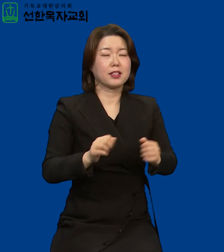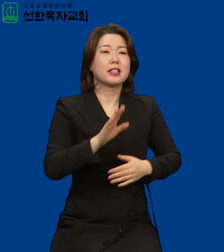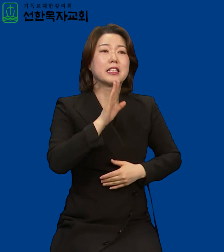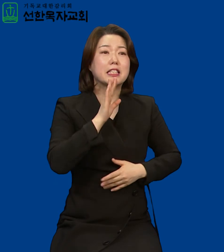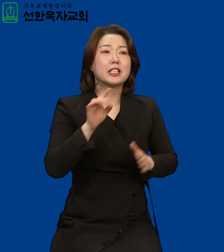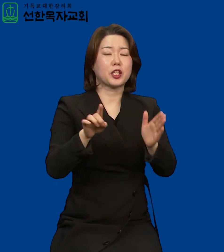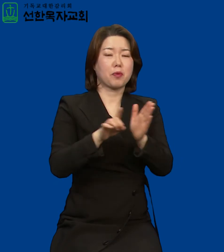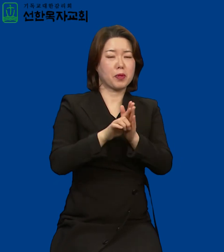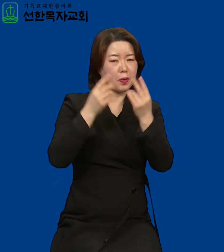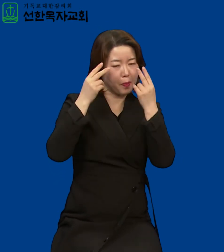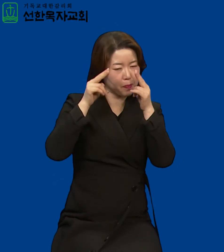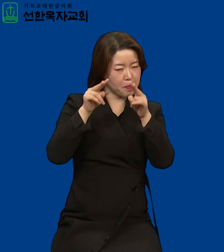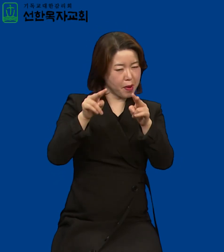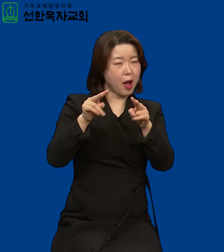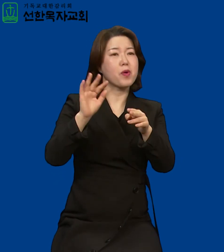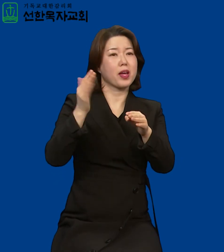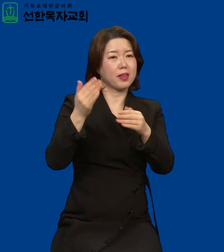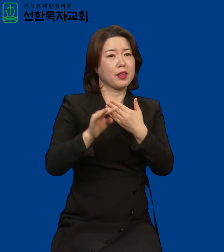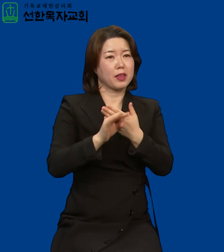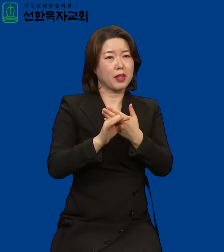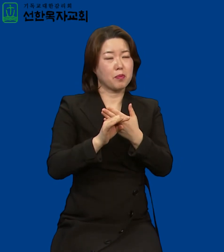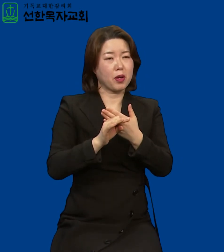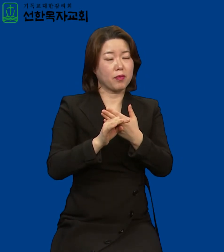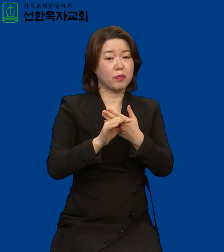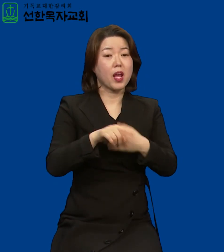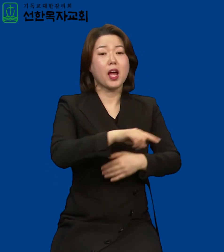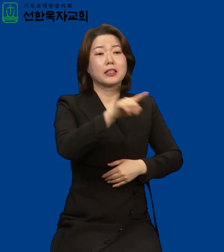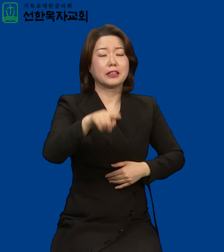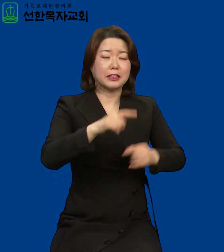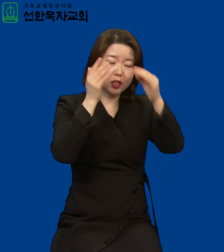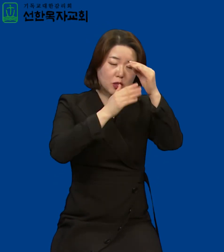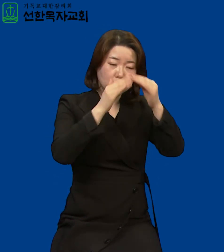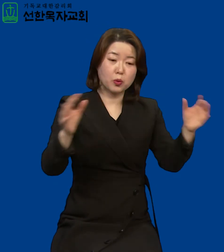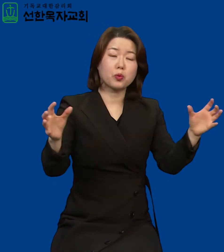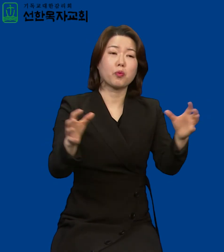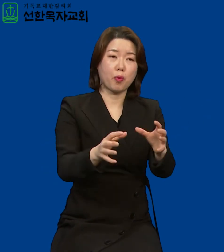믿고 바라보게 되면, 그런 성도들끼리 모이면